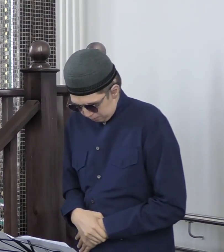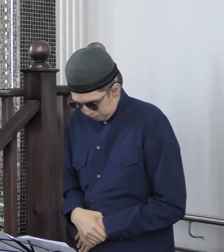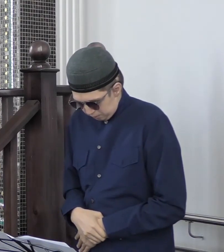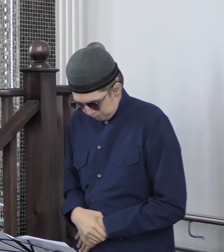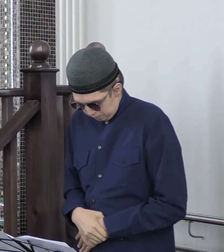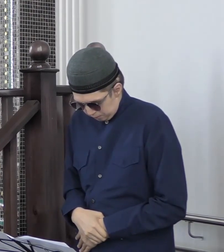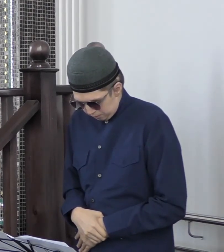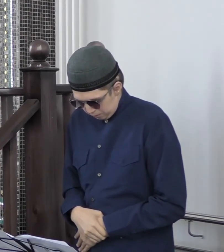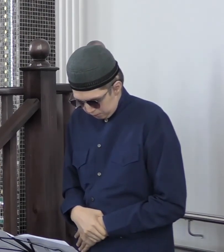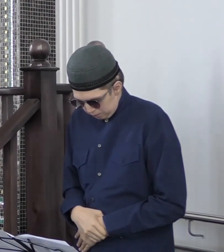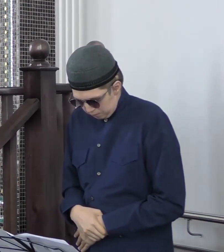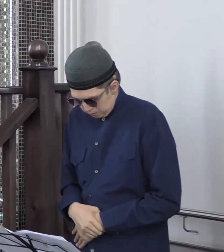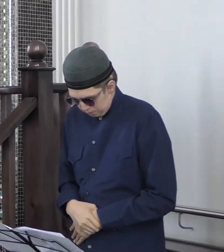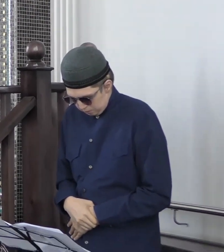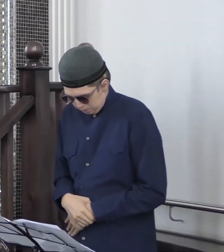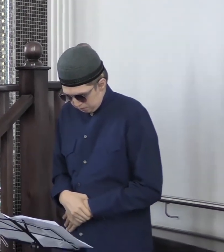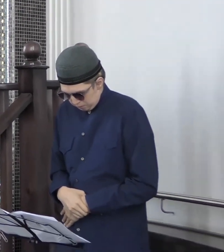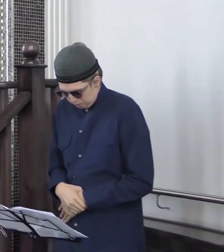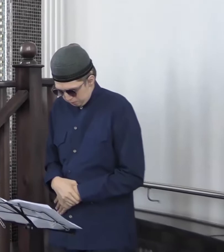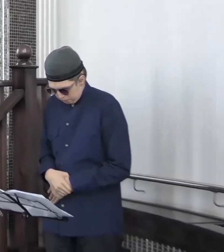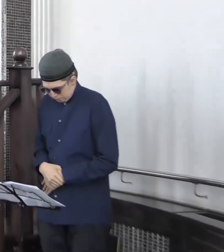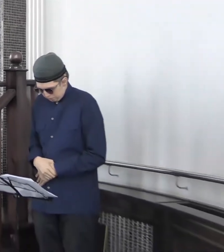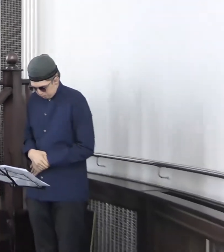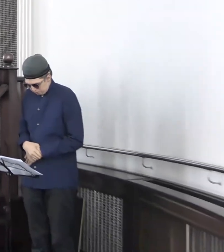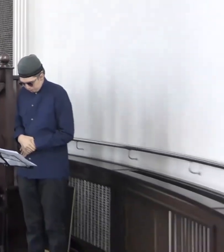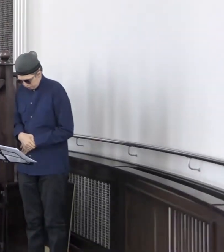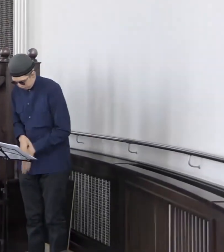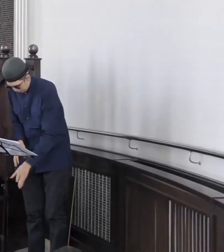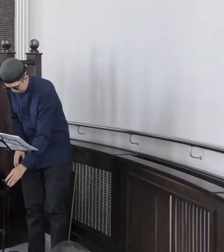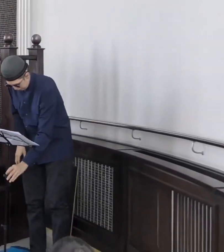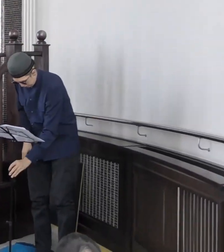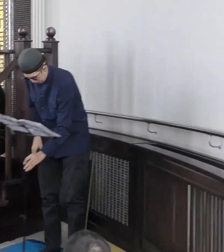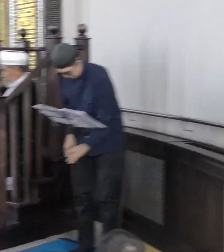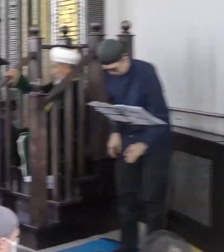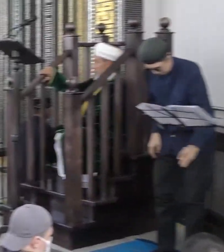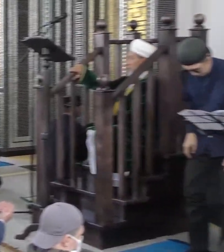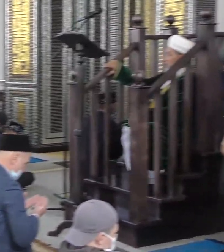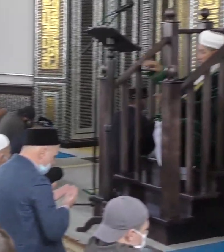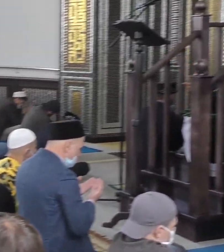иннаху хуа аль-гафуру ар-рахим, аль-джаваду аль-карим, ас-самиу ад-дуа.